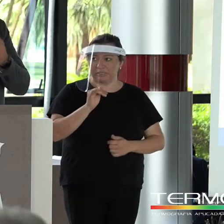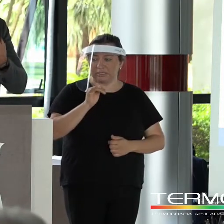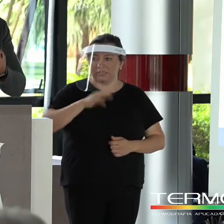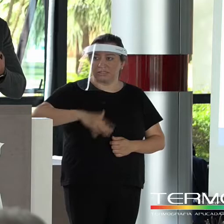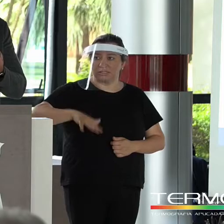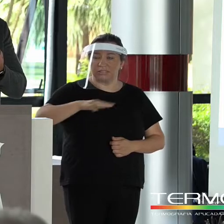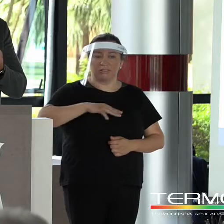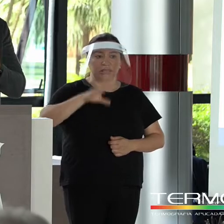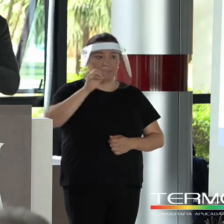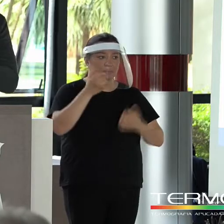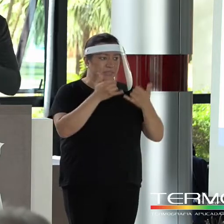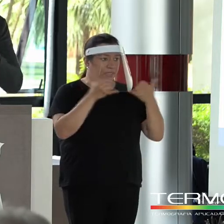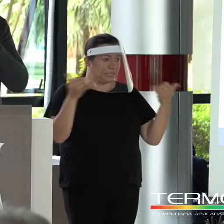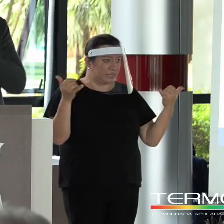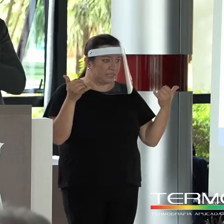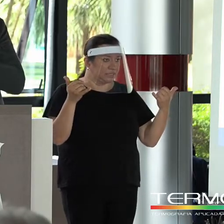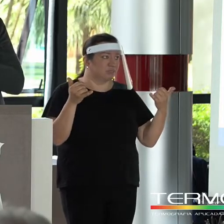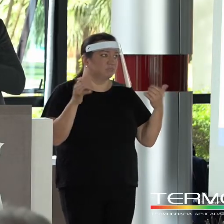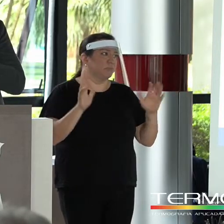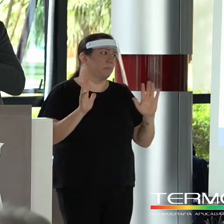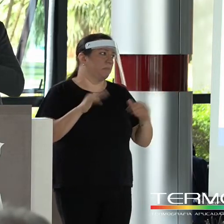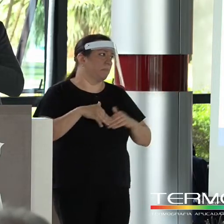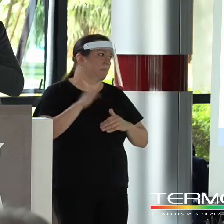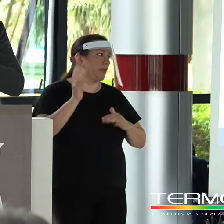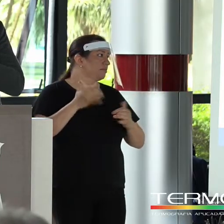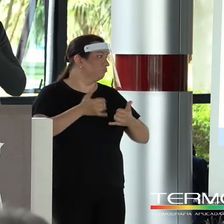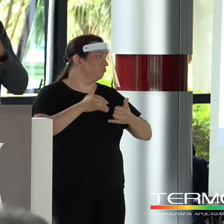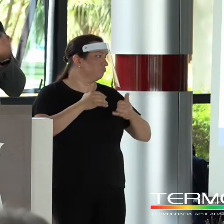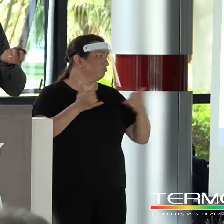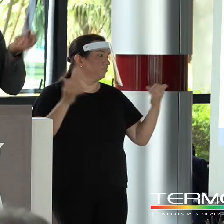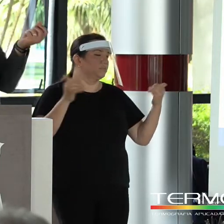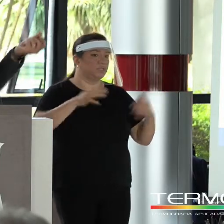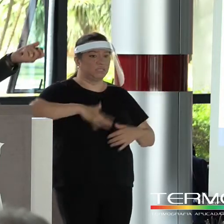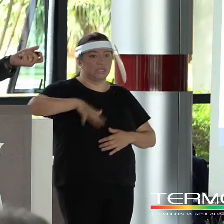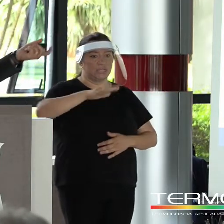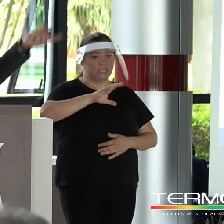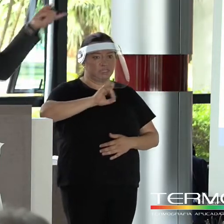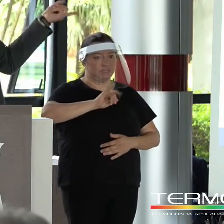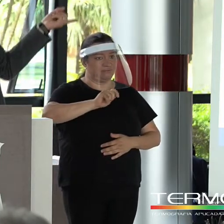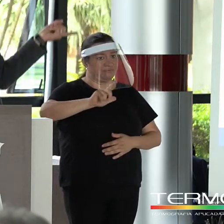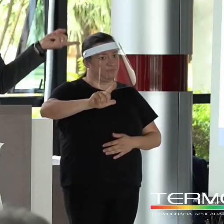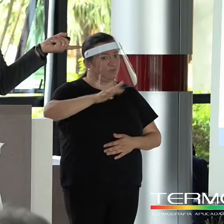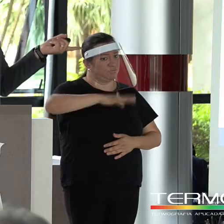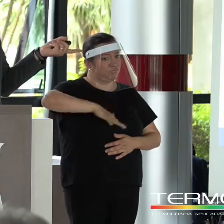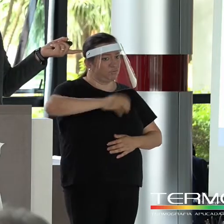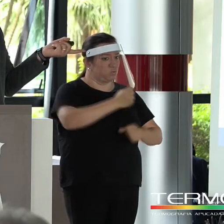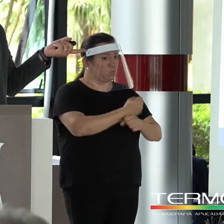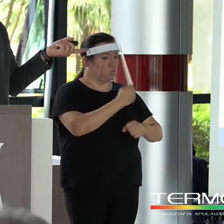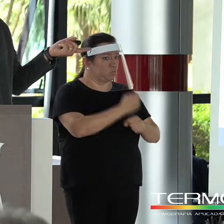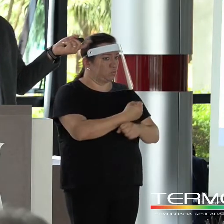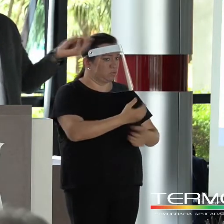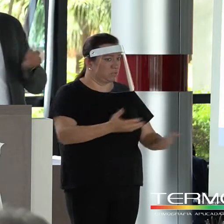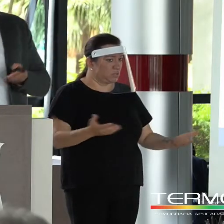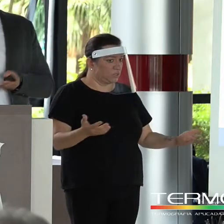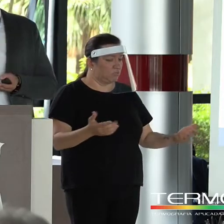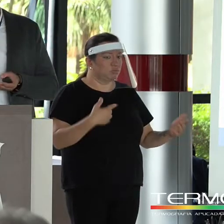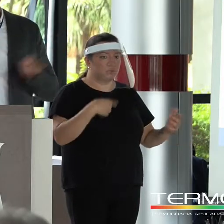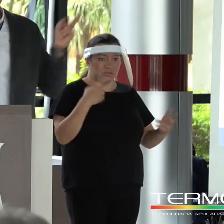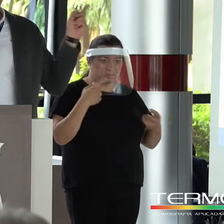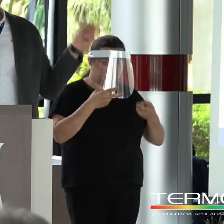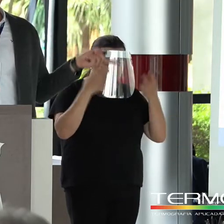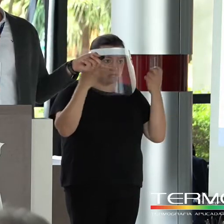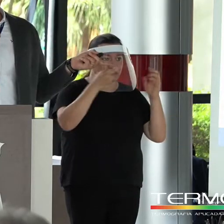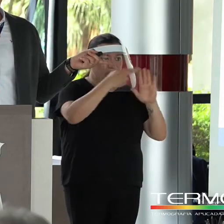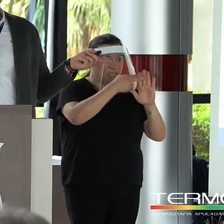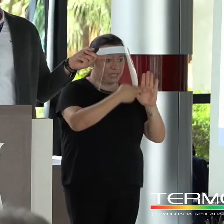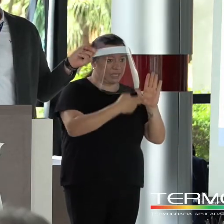parte elétrica, é bem mais desenvolvido do que na parte civil. Tanto é que eu vou mostrar aqui para vocês as normas brasileiras que